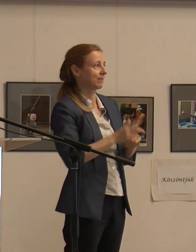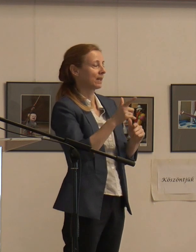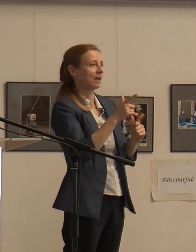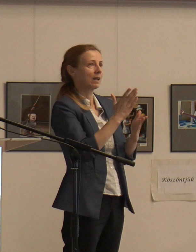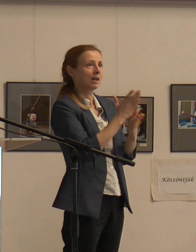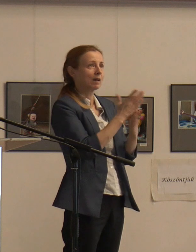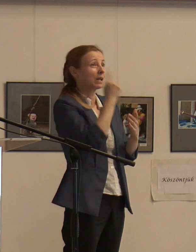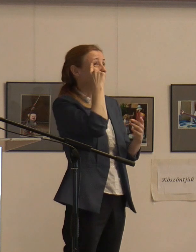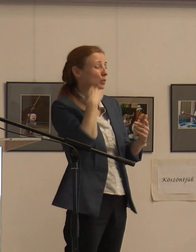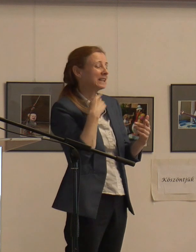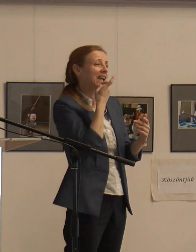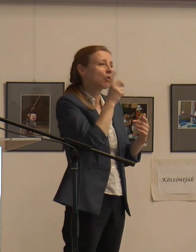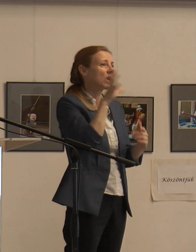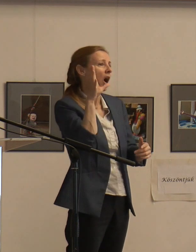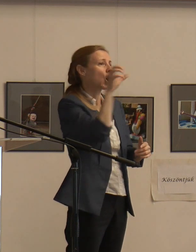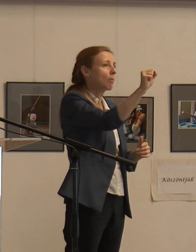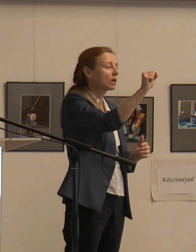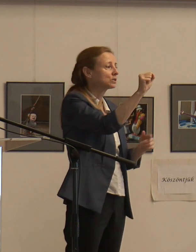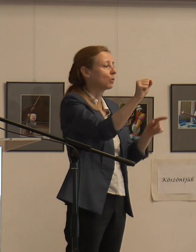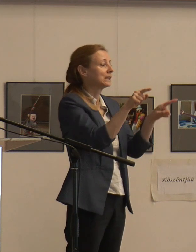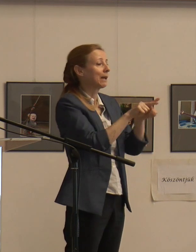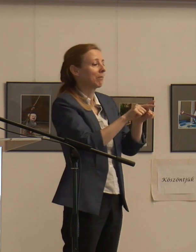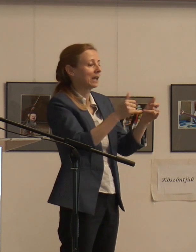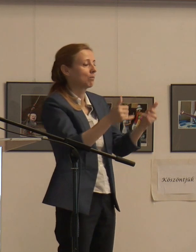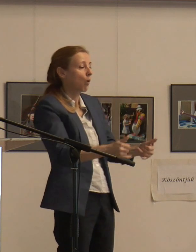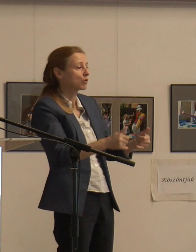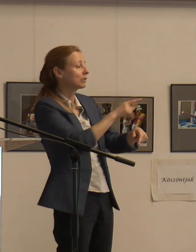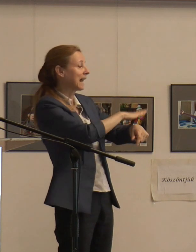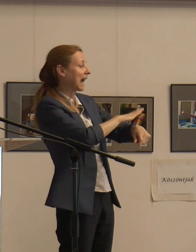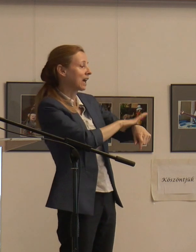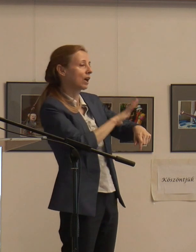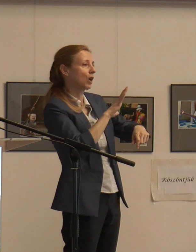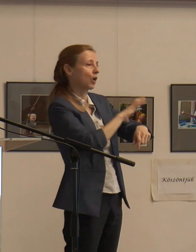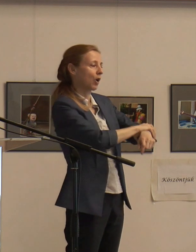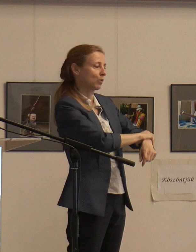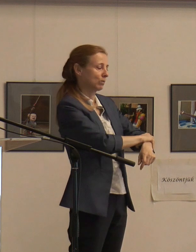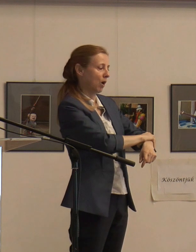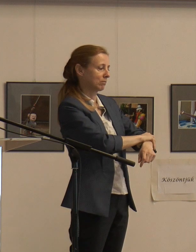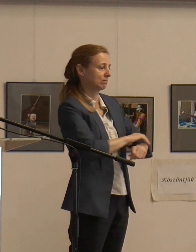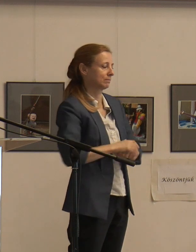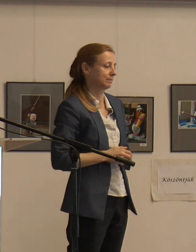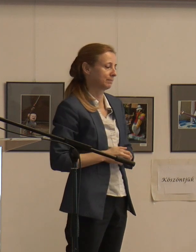Meg tudnék benne kapaszkodni, mint most a te karodban.